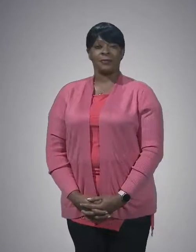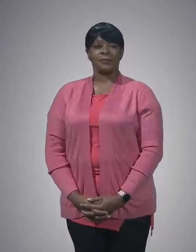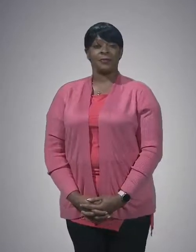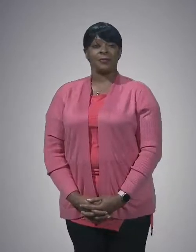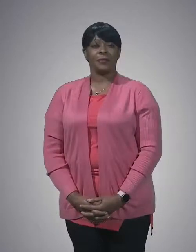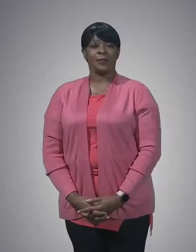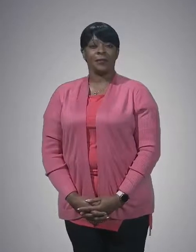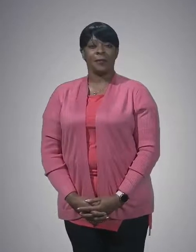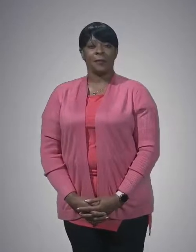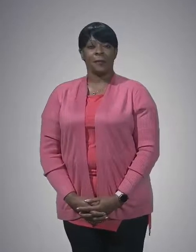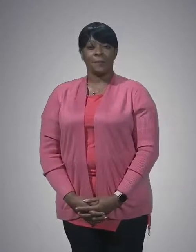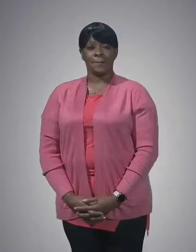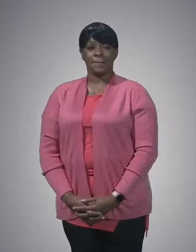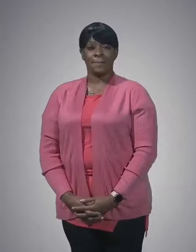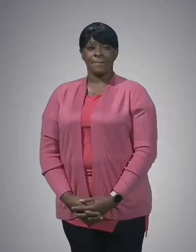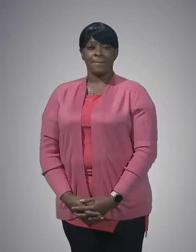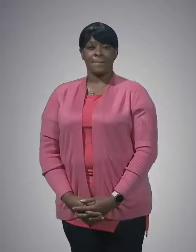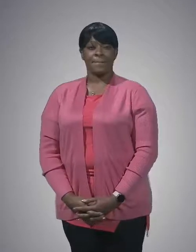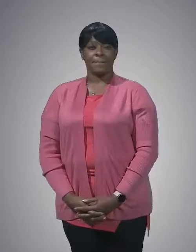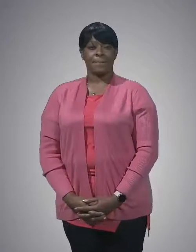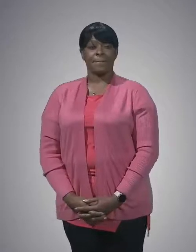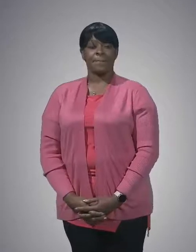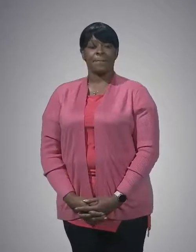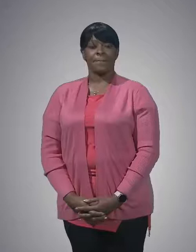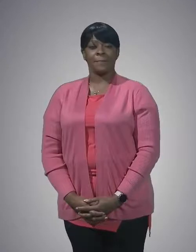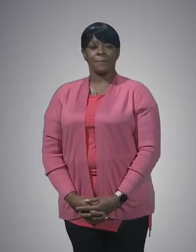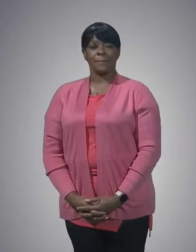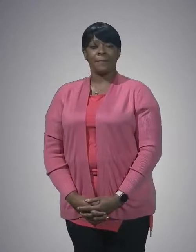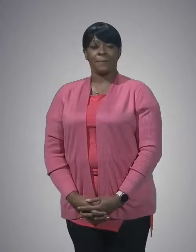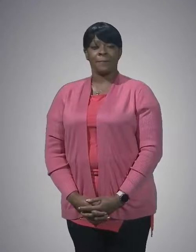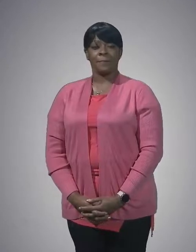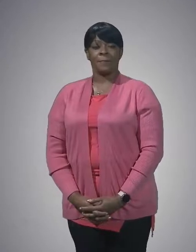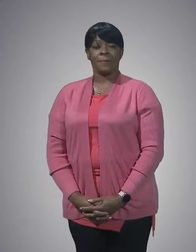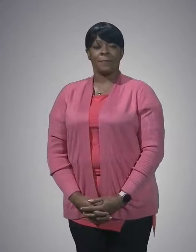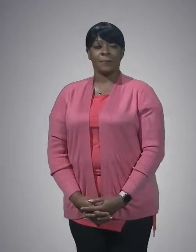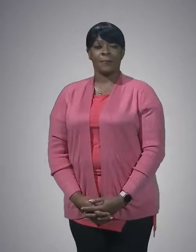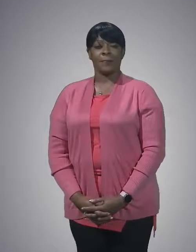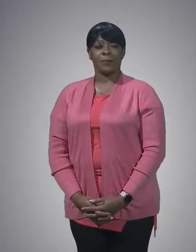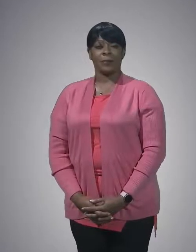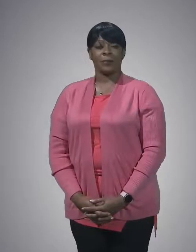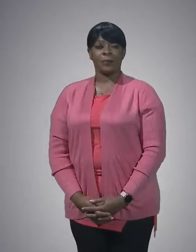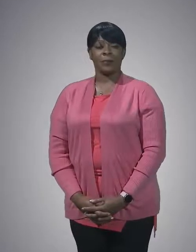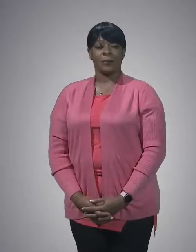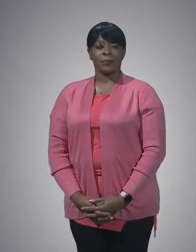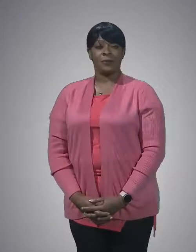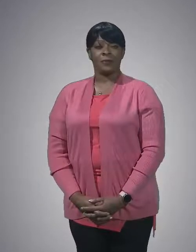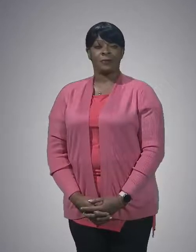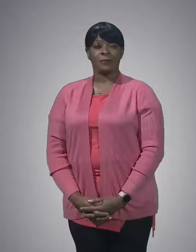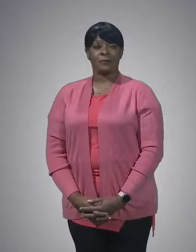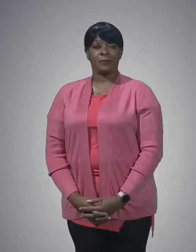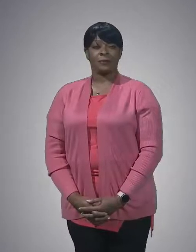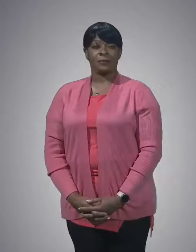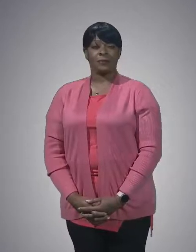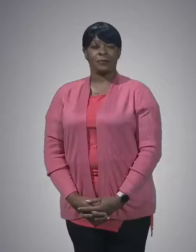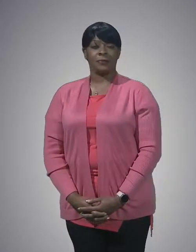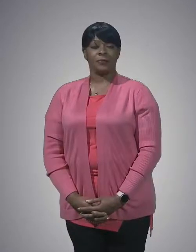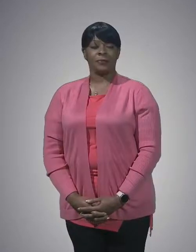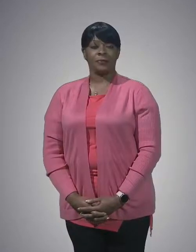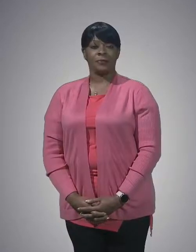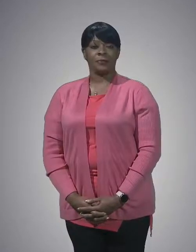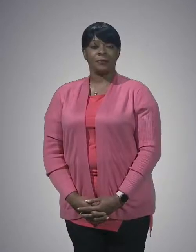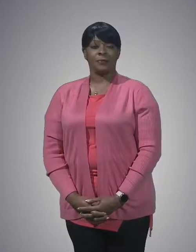cerrar. Nunca compren en horas pico. Es muy riesgoso para ustedes y para sus